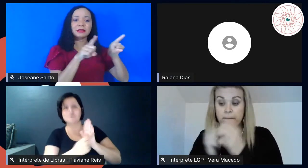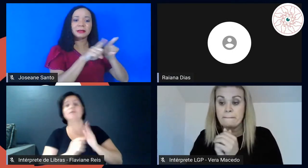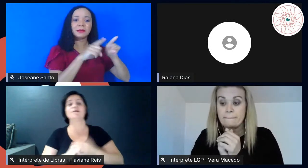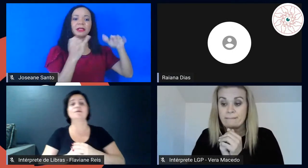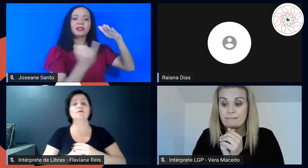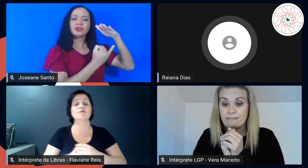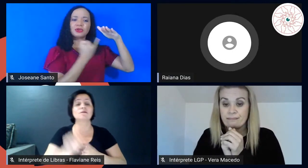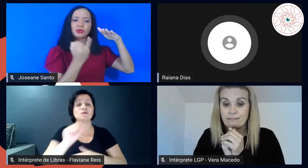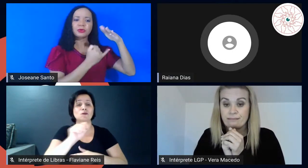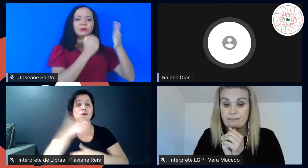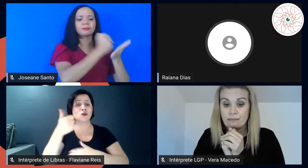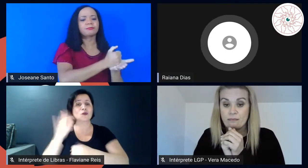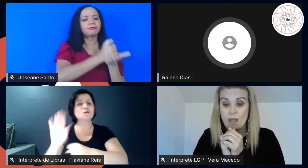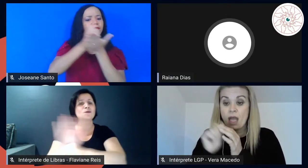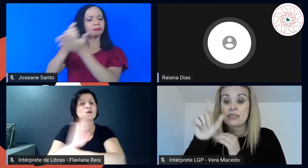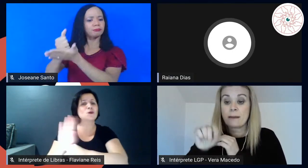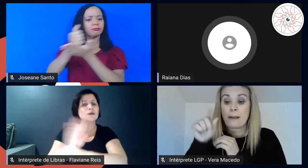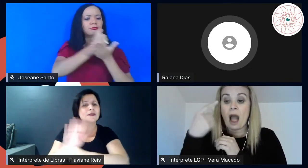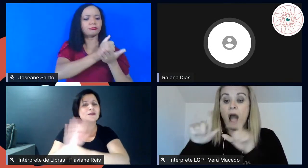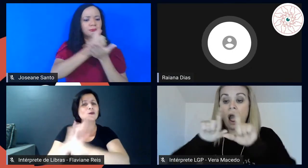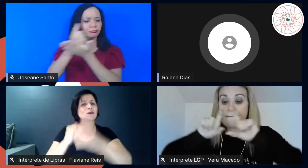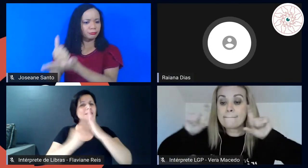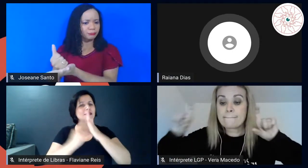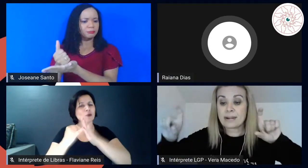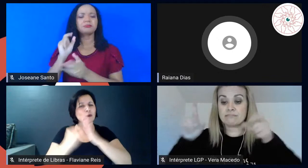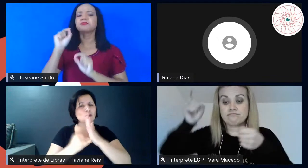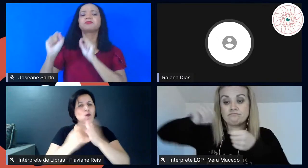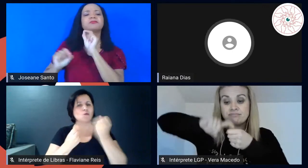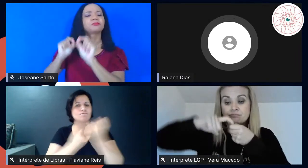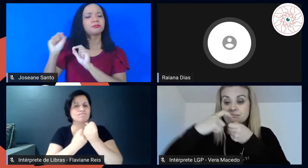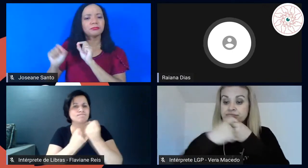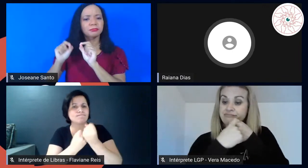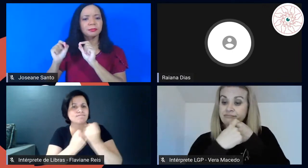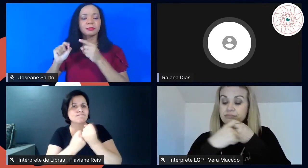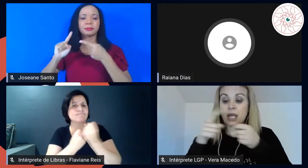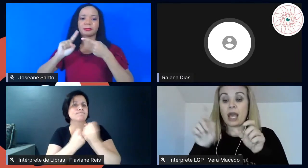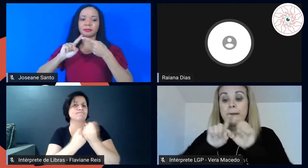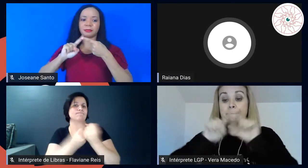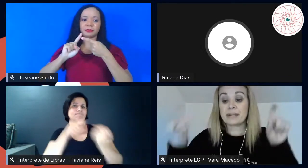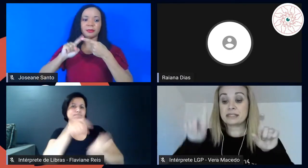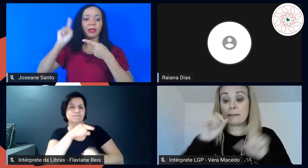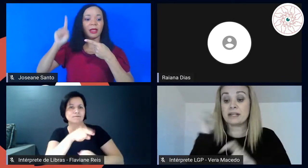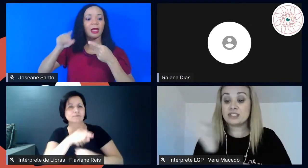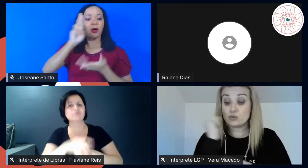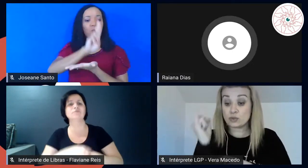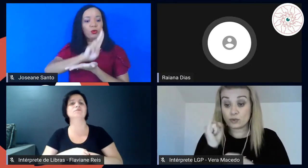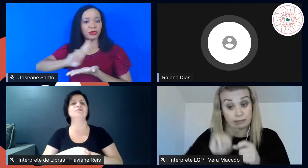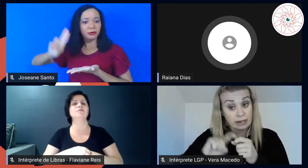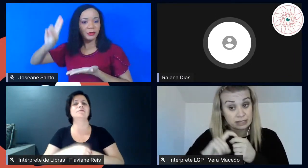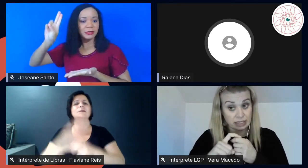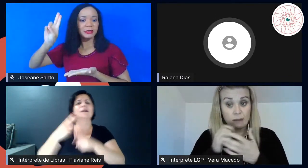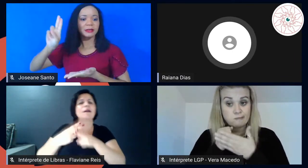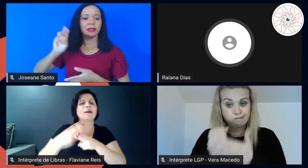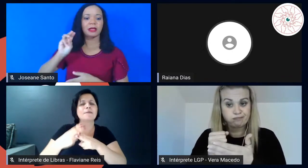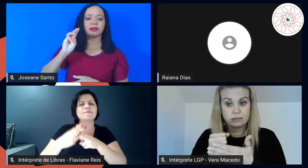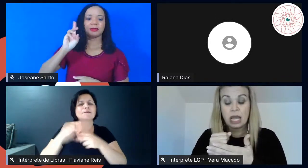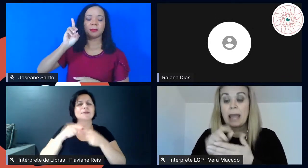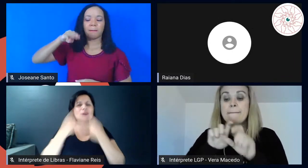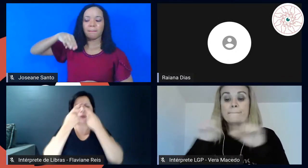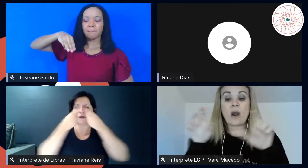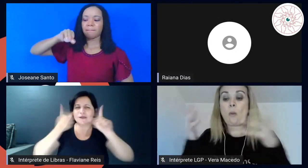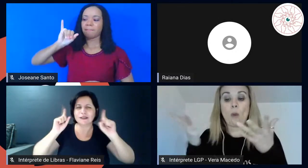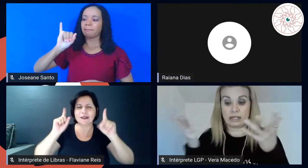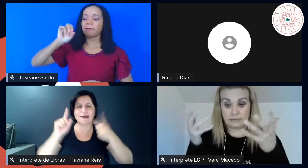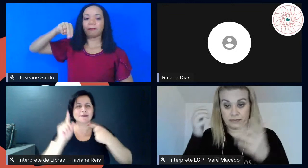evento. Temos ainda as empresas que são parceiras, empresas e instituições parceiras. Essas empresas